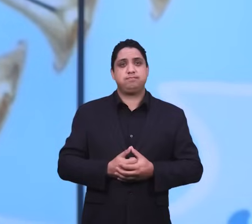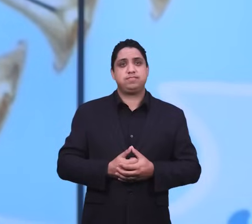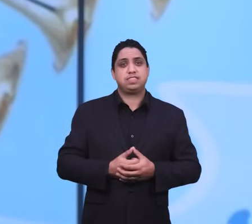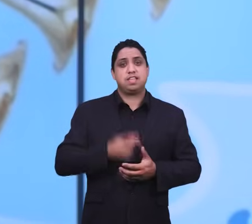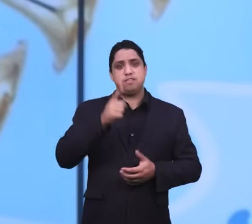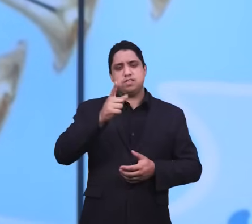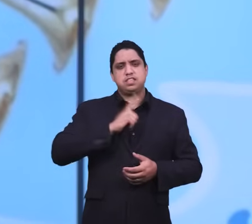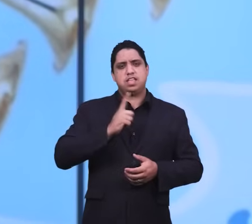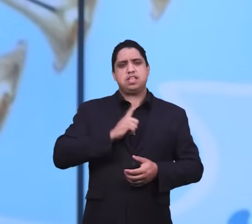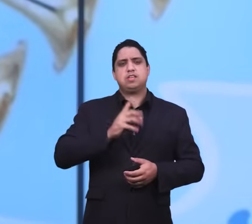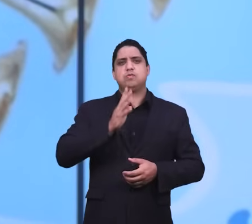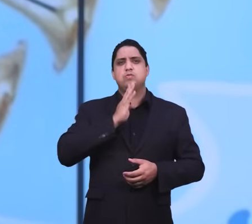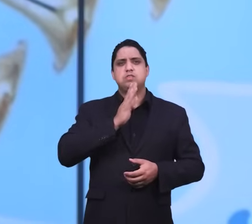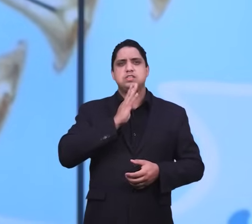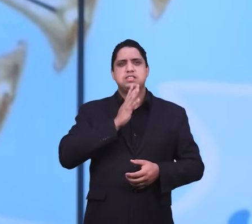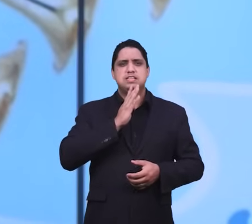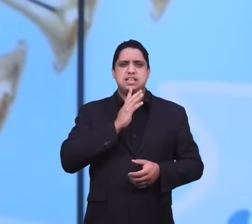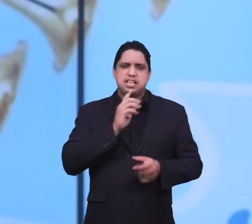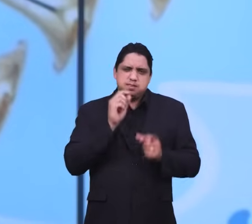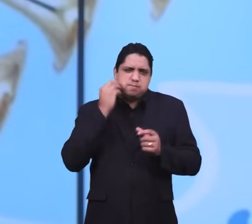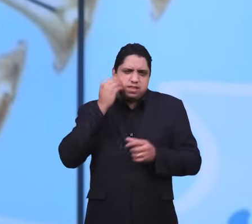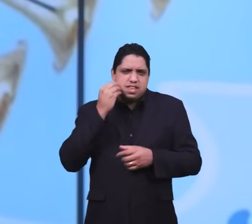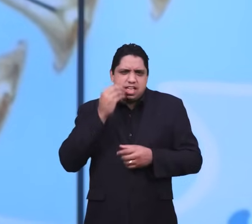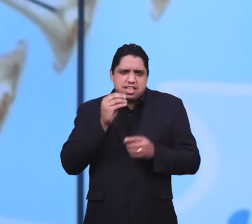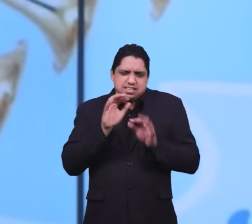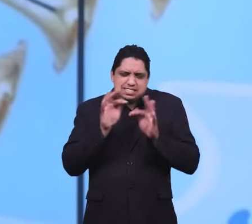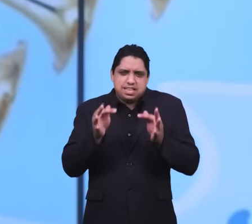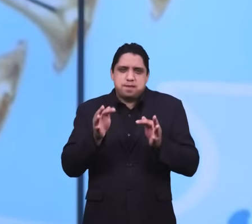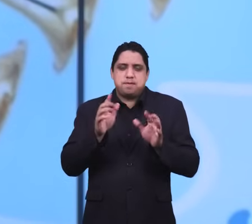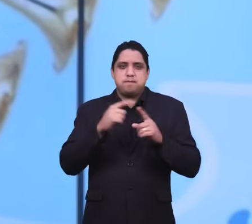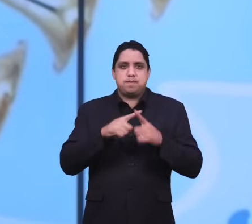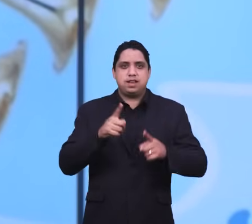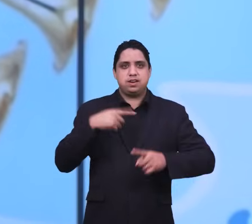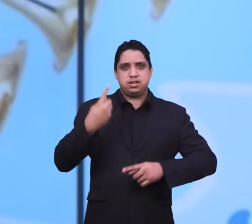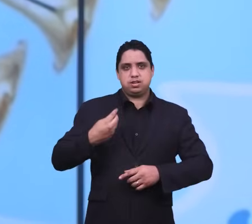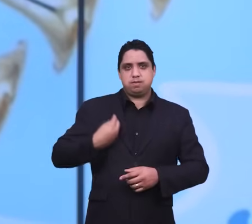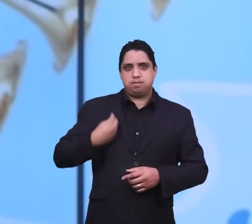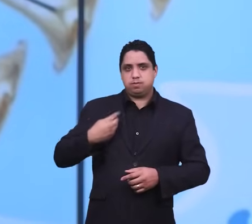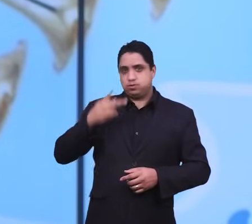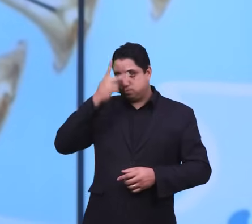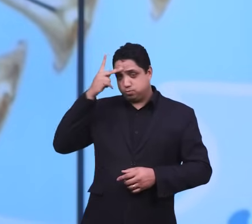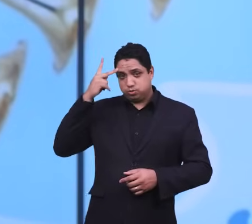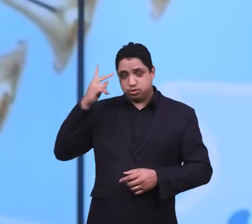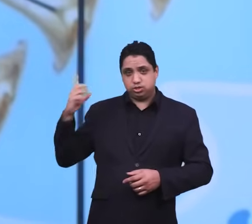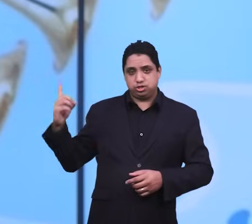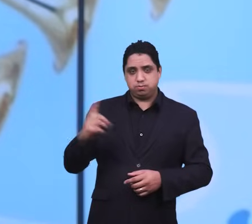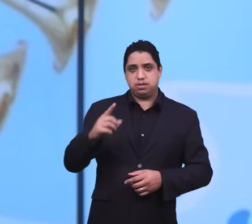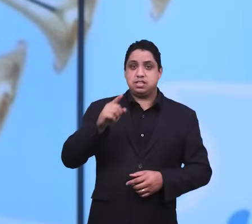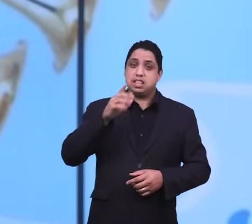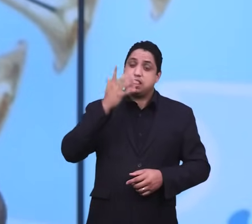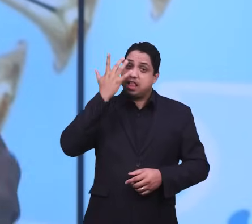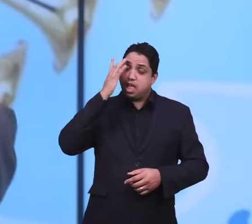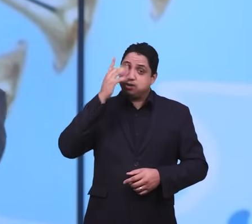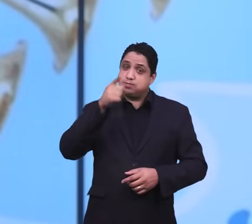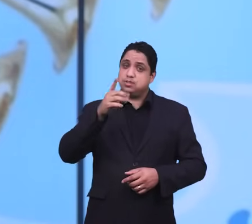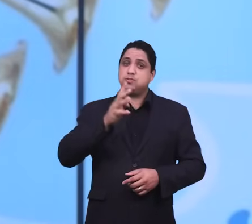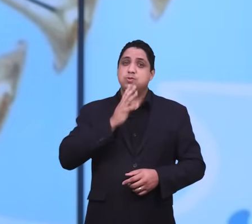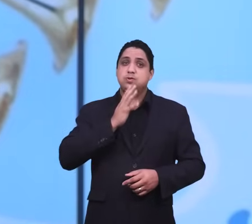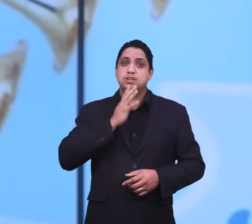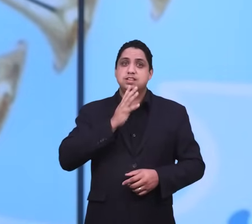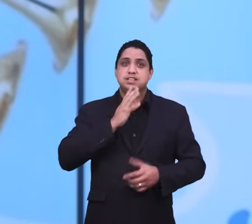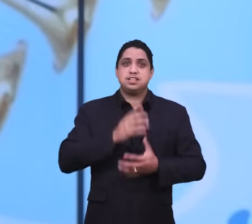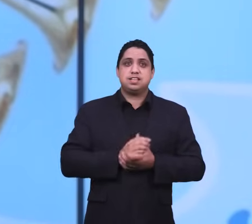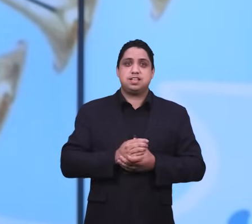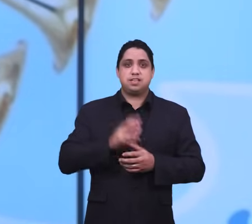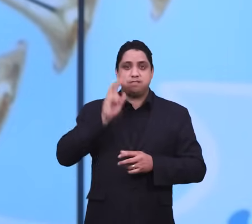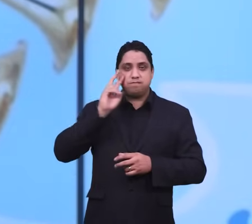que você possa ter esse conhecimento, essa pequena experiência, nós trouxemos uma pessoa aqui que eu acredito que você talvez já conheça, assistindo a